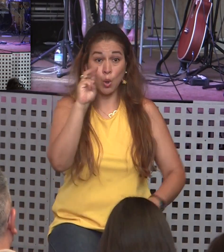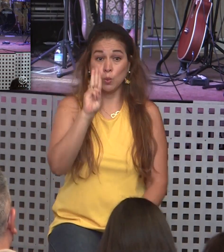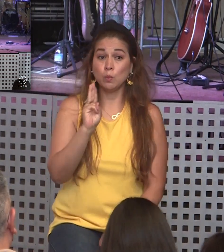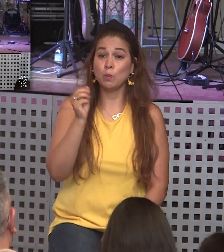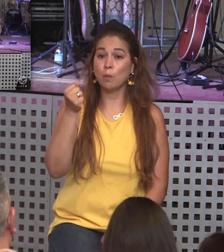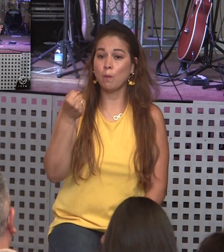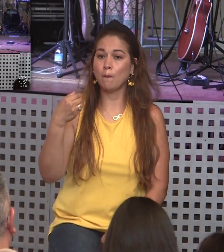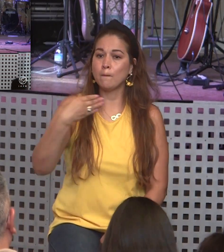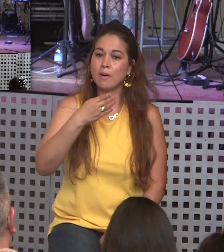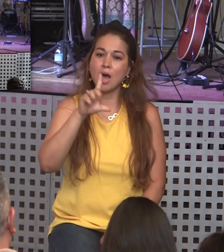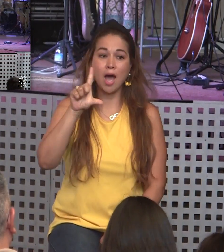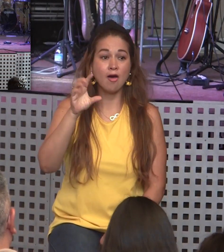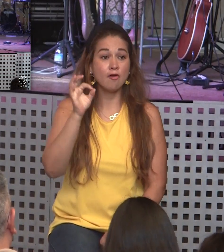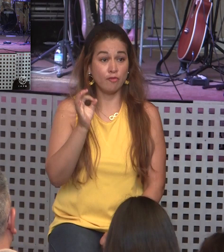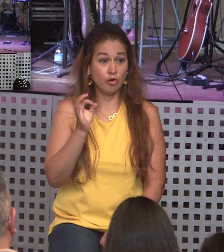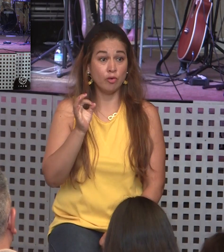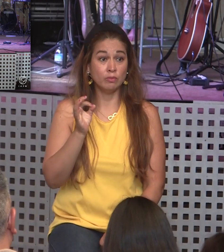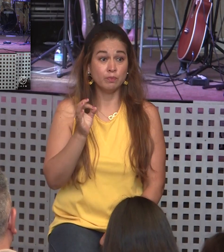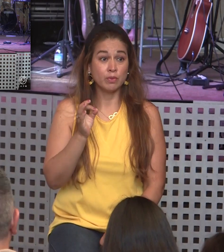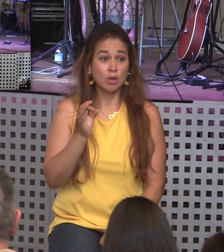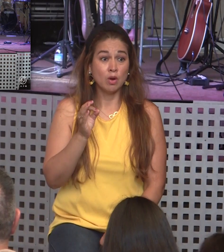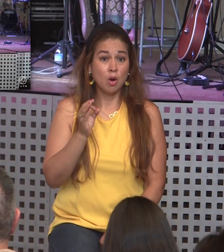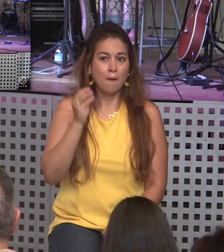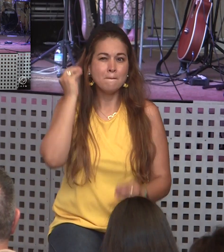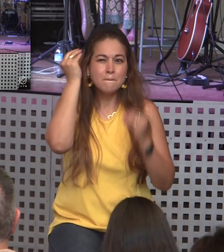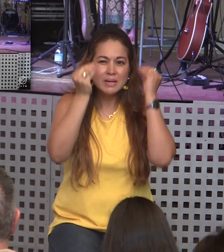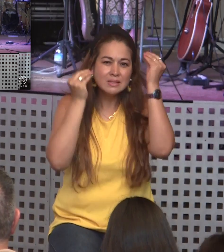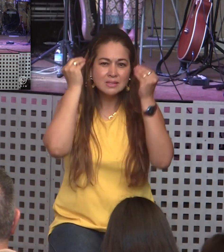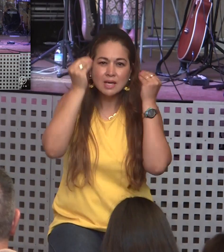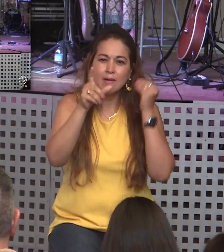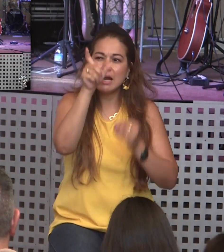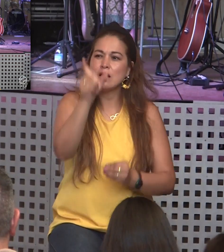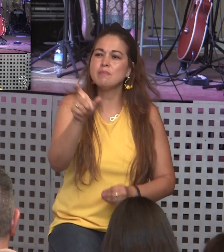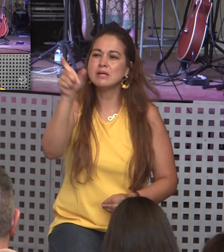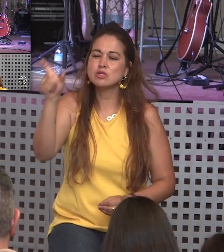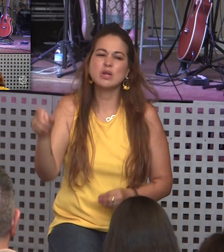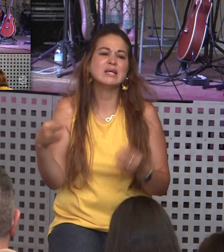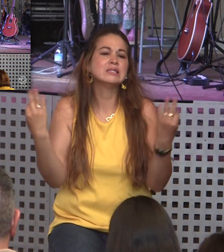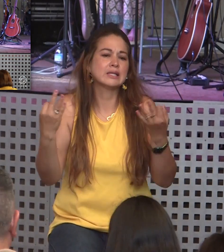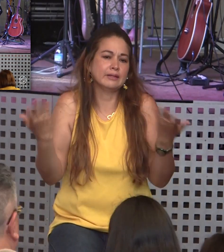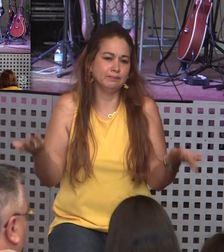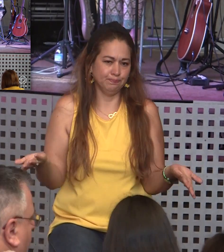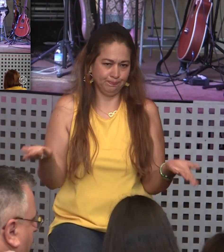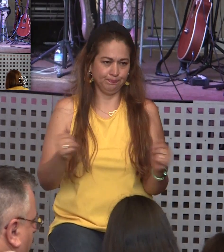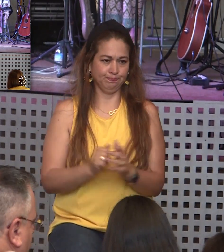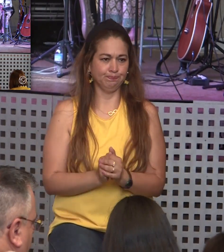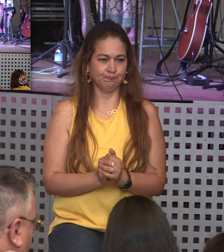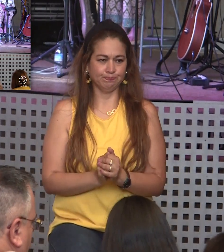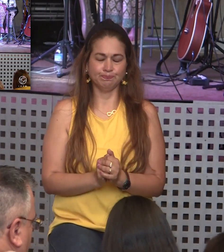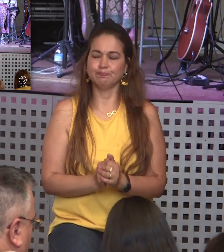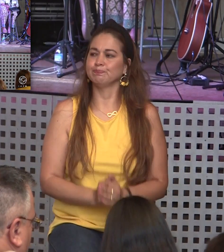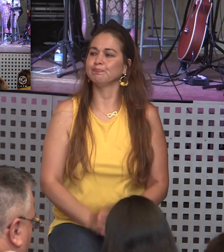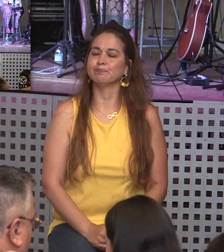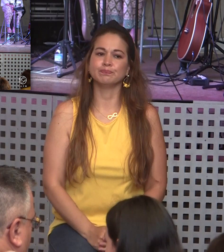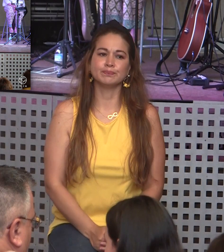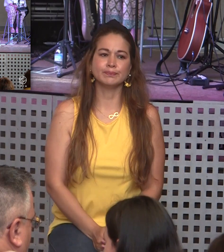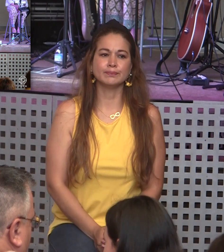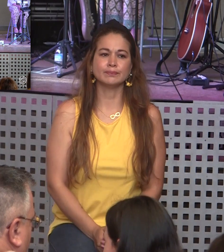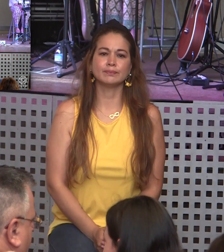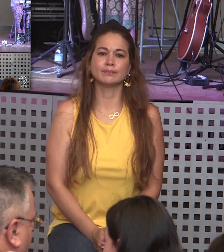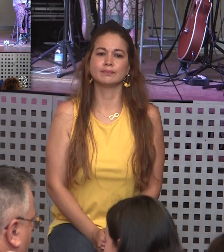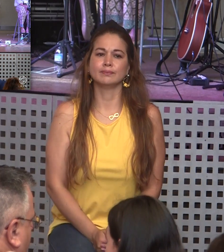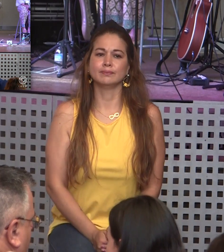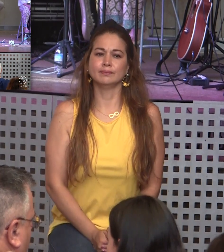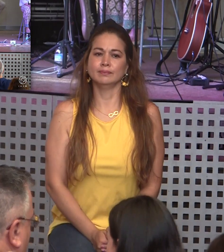que no importan las demás cosas, entiéndeme, no quiero confundiros, no importan las demás cosas, pero hay ciertas prioridades